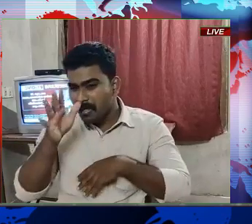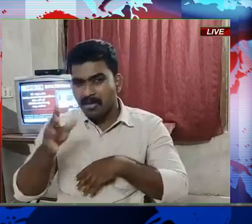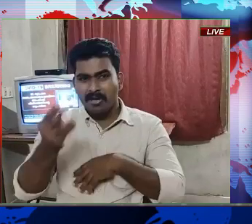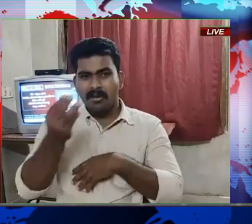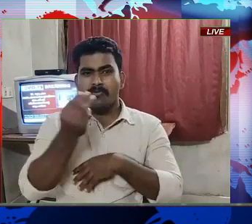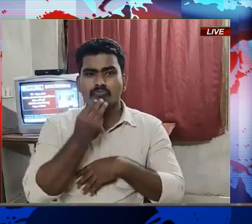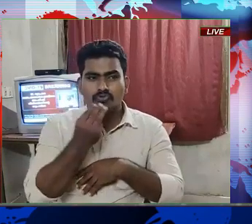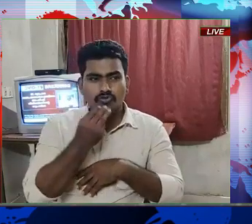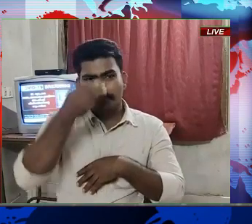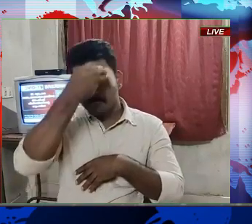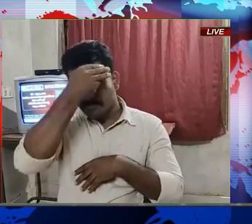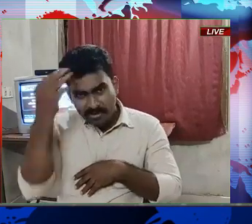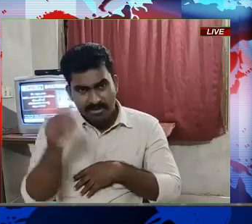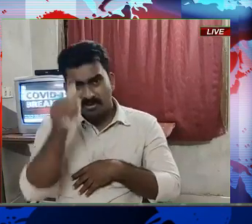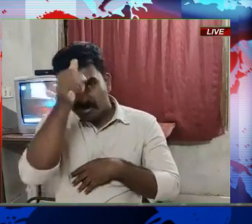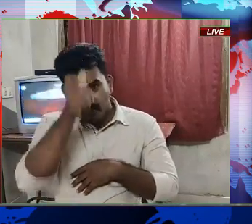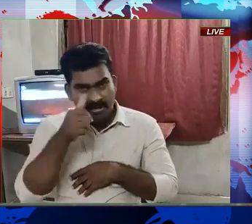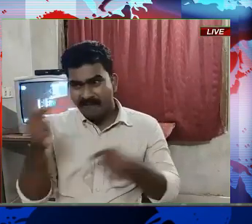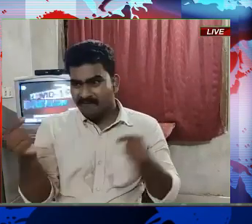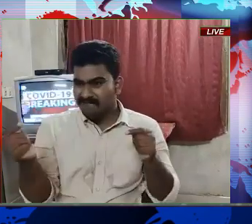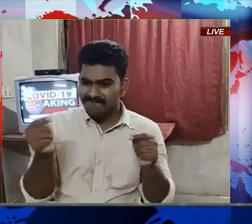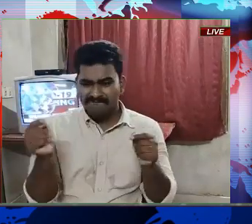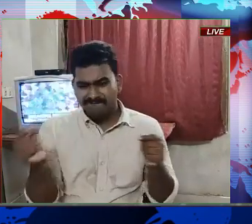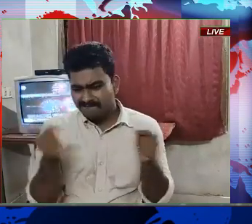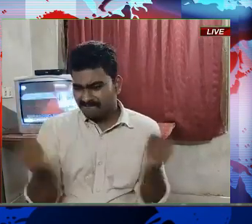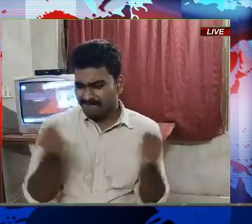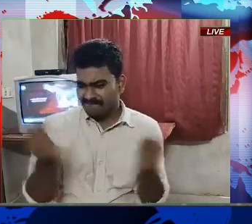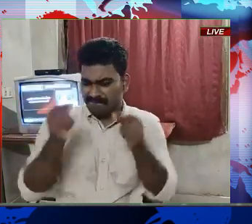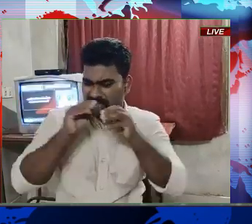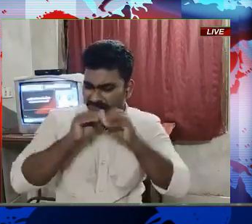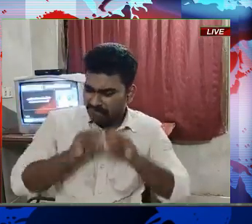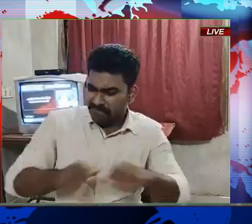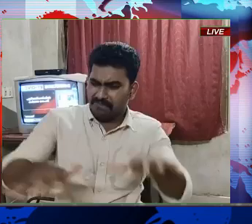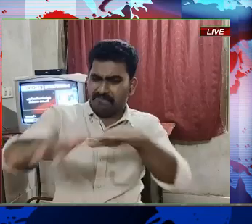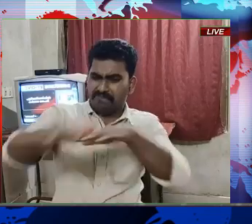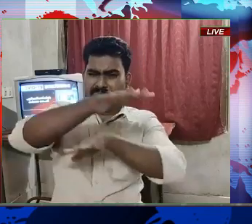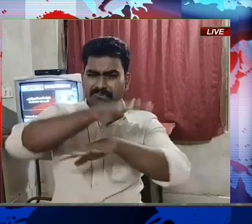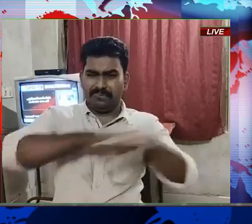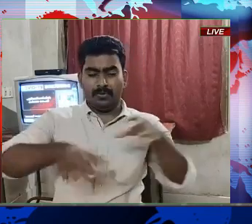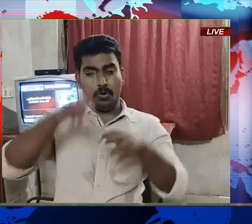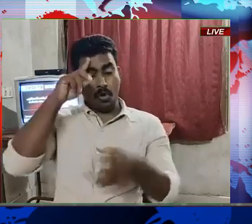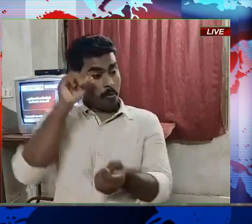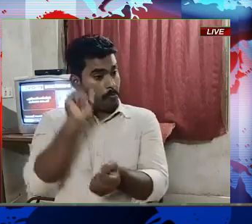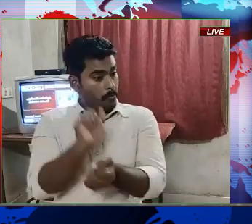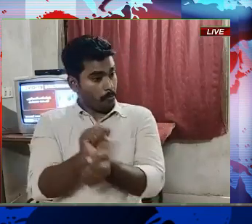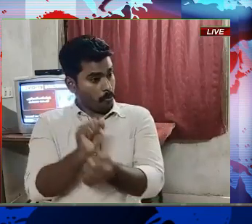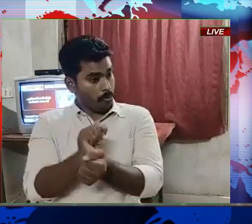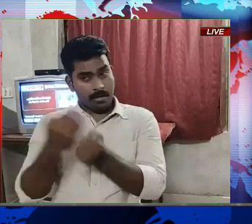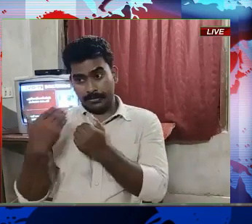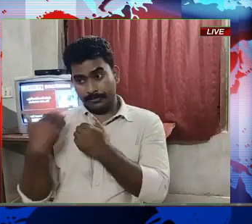ശ്രദ്ധയിൽപ്പെട്ടിട്ടുണ്ട്, പരിശോധിക്കുമെന്നായിരുന്നു അങ്ങ് പറഞ്ഞിരുന്നത് ഒരു 3 ദിവസം മുമ്പ്. ഏതെങ്കിലും രീതിയിൽ അത്